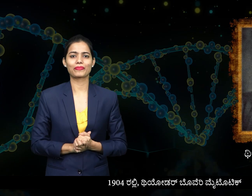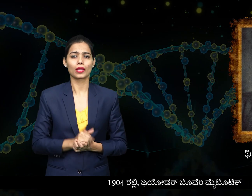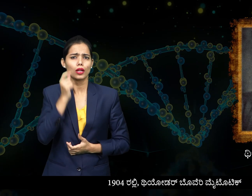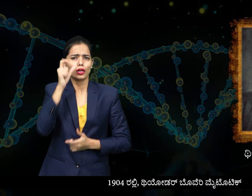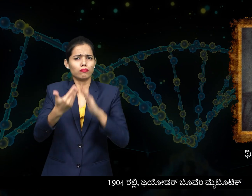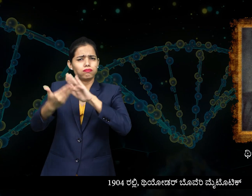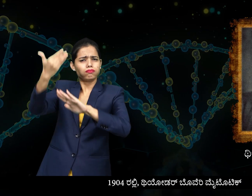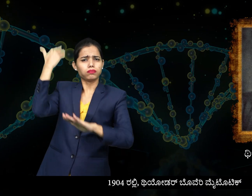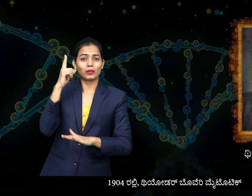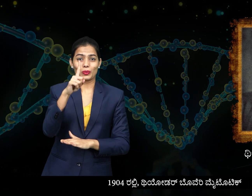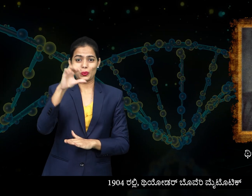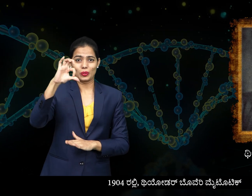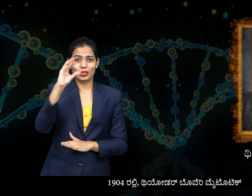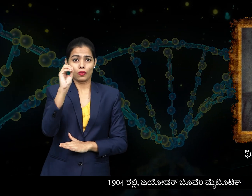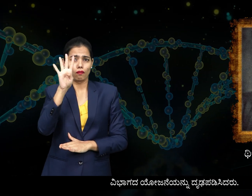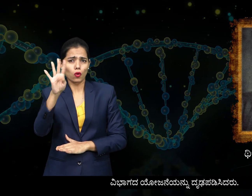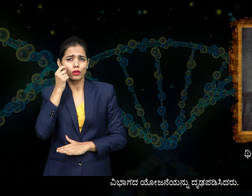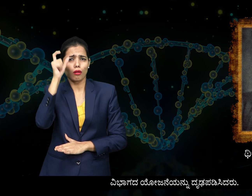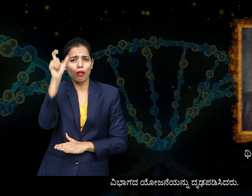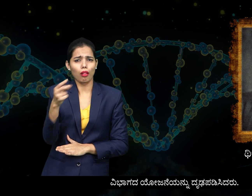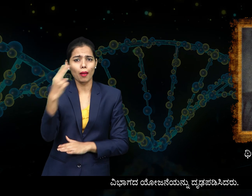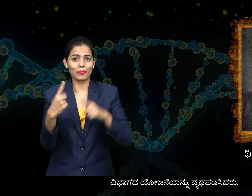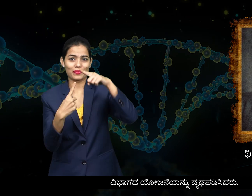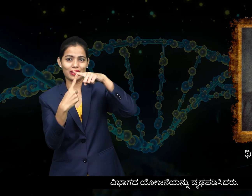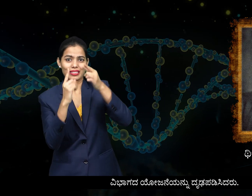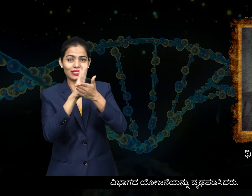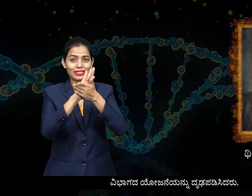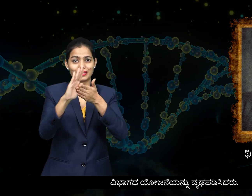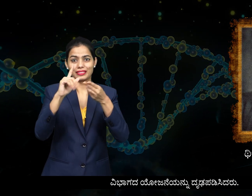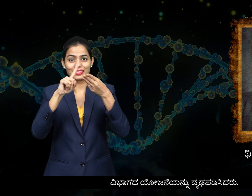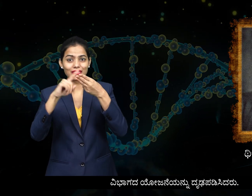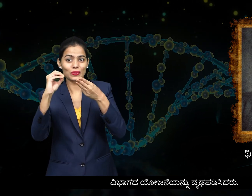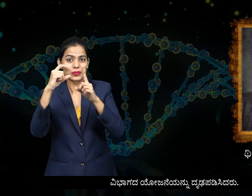1904ರಲ್ಲಿ ಥಿಯೋಡರ್ ಬೋವರಿ ಮೈಟೋಟಿಕ್ ವಿಭಾಗದ ಯೋಜನೆಯನ್ನ ದೃಢೀಪಡಿಸಿದರು.